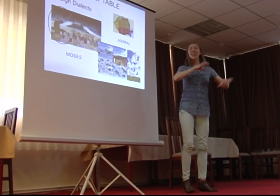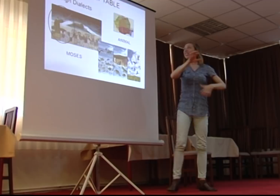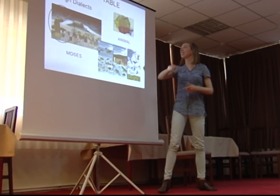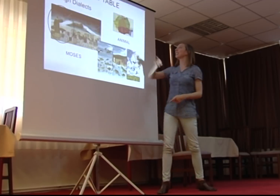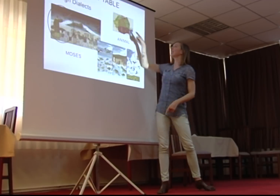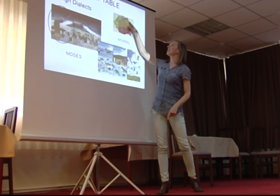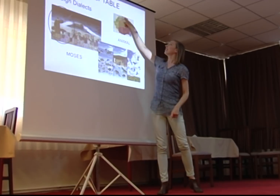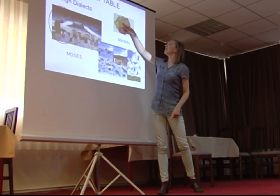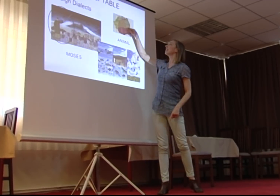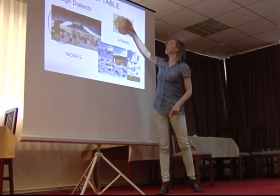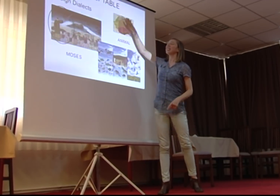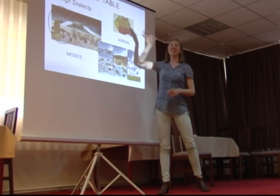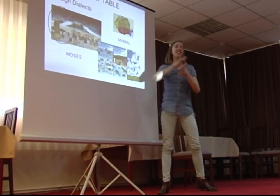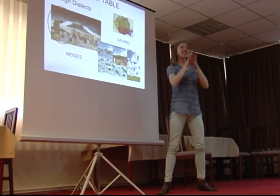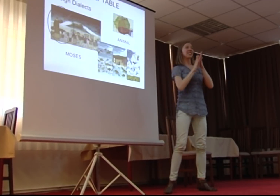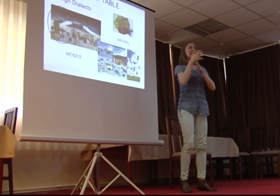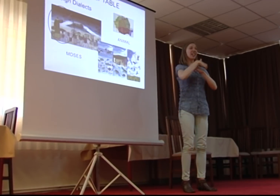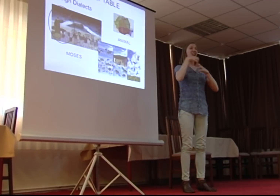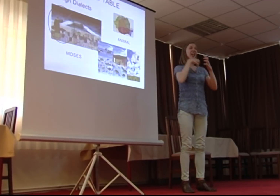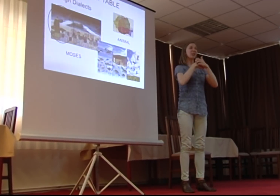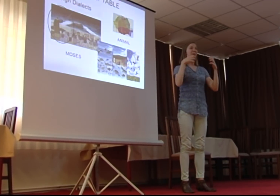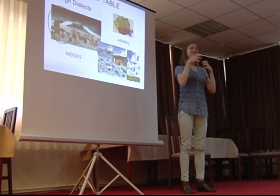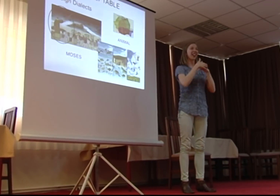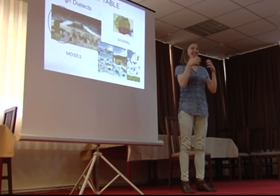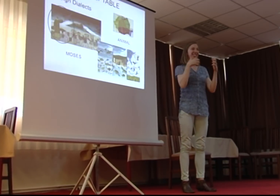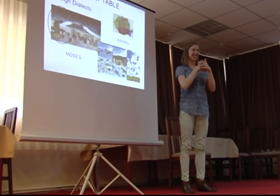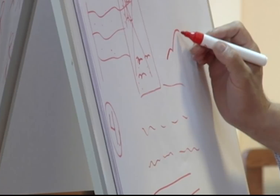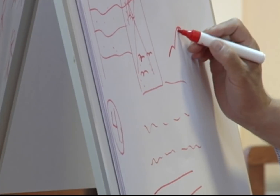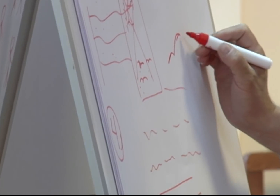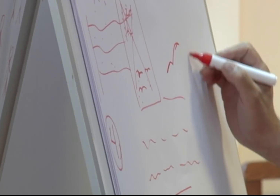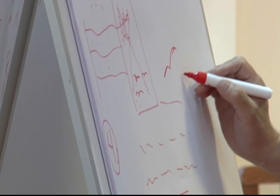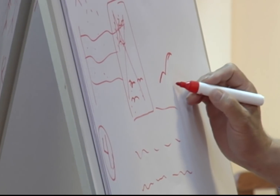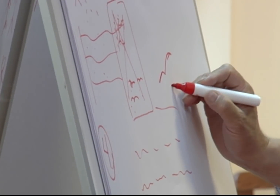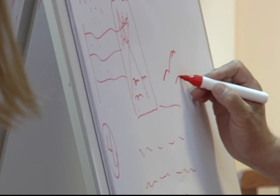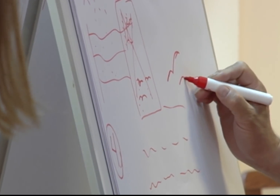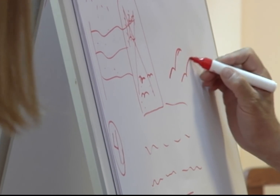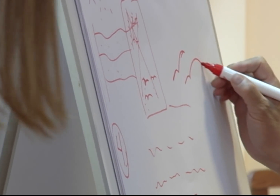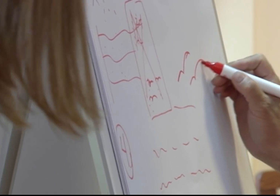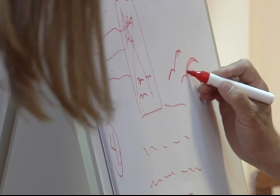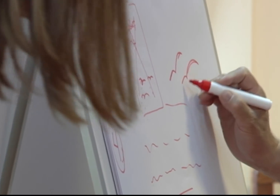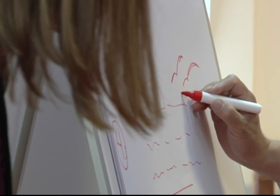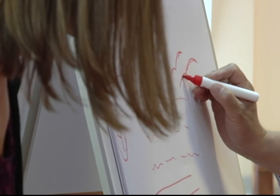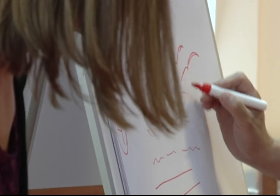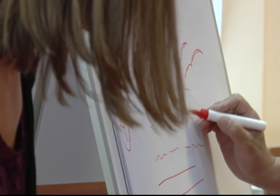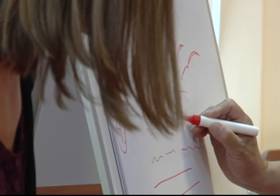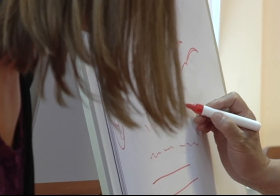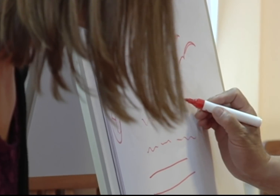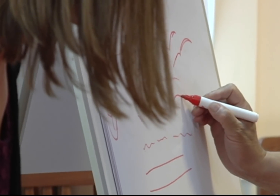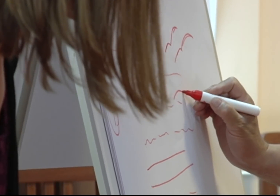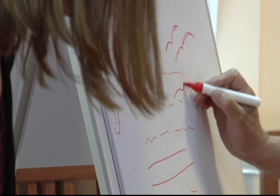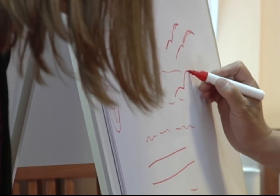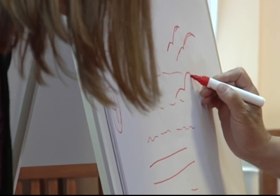проект веќе почнува да не предизвикува и ќе се повторам. После 25 години првпат се случува ваква работа за